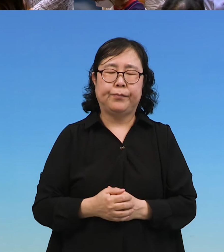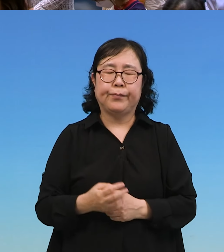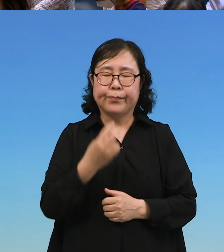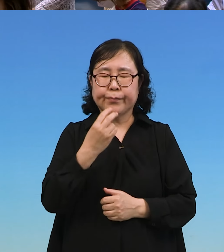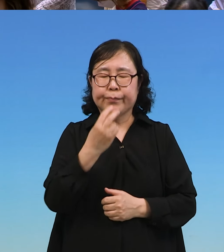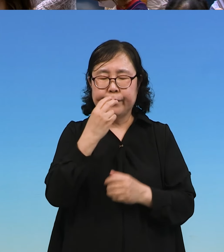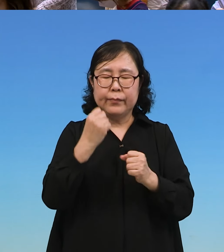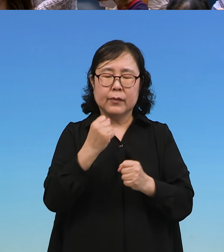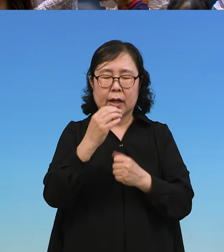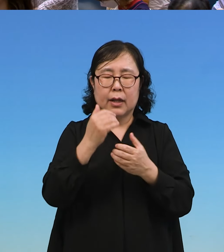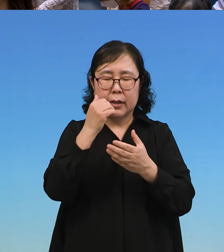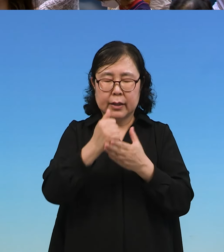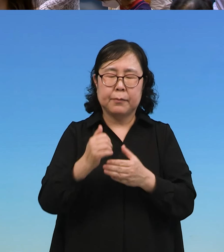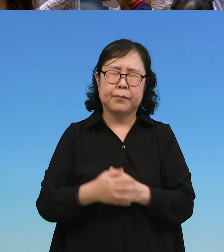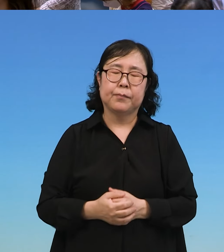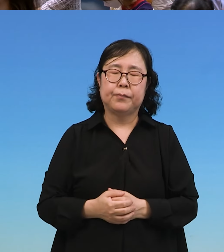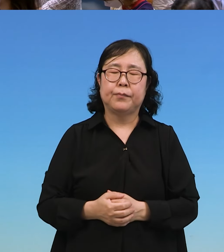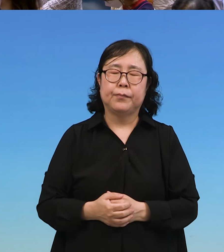살아계신 하나님,